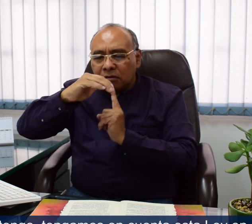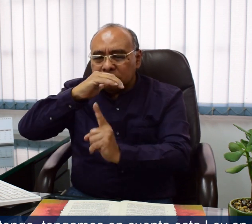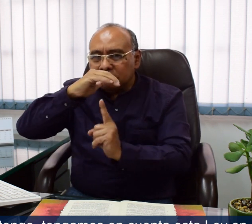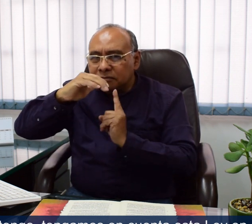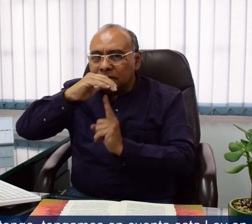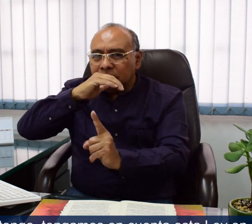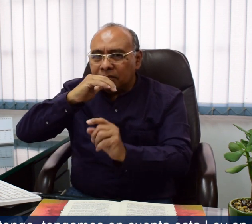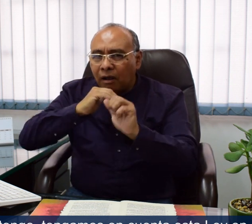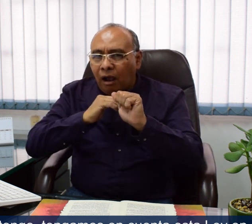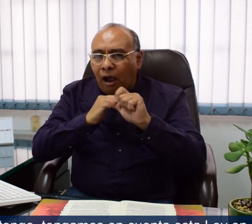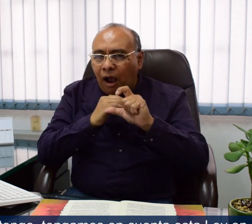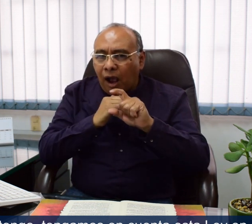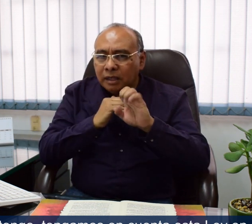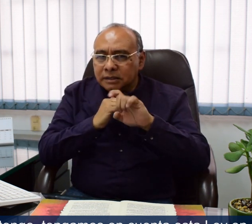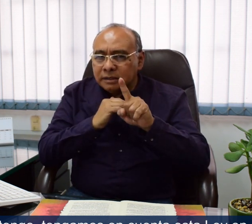de acceso y accesibilidad,